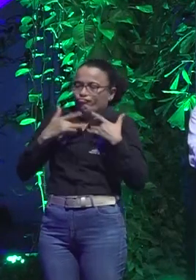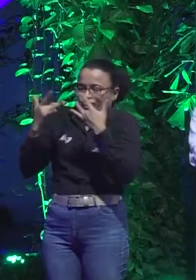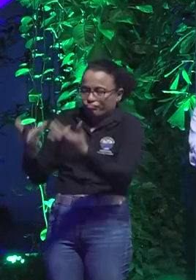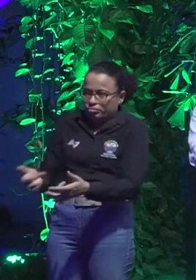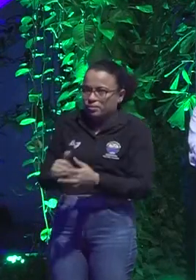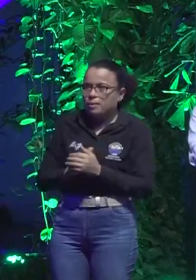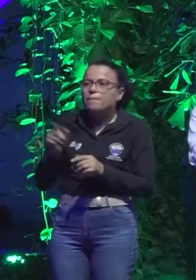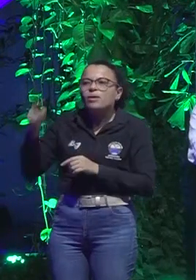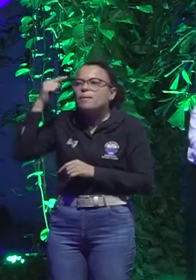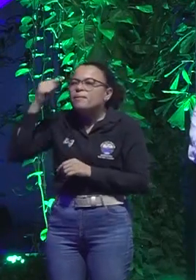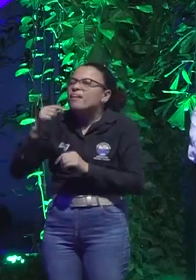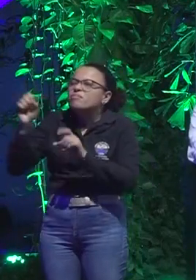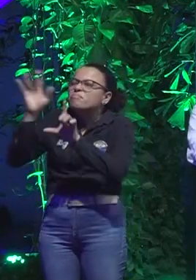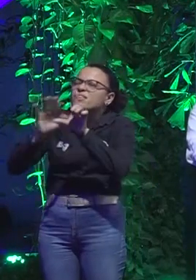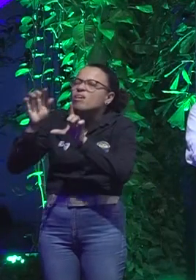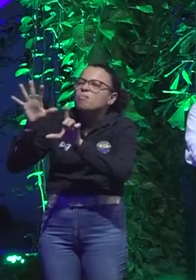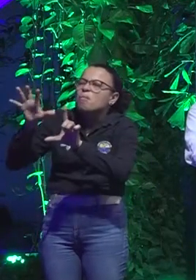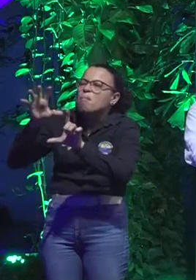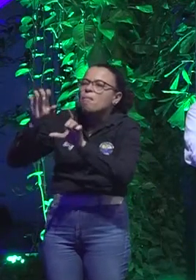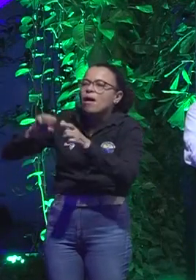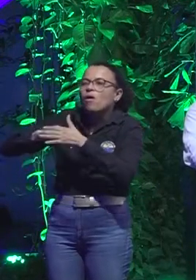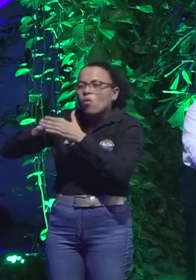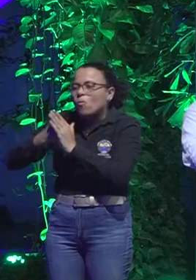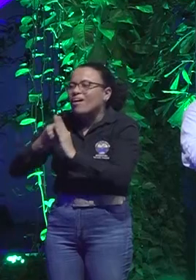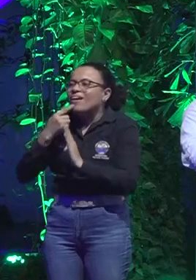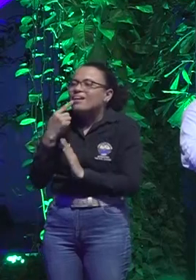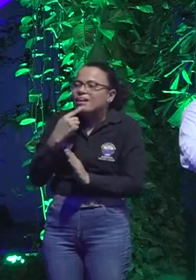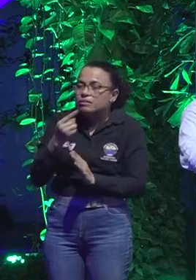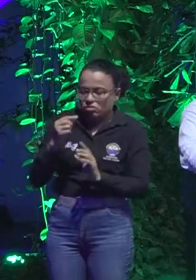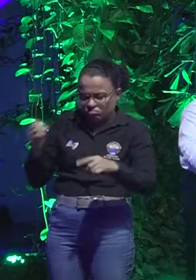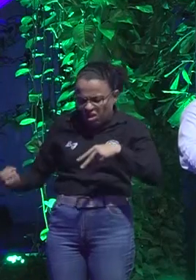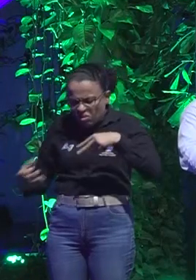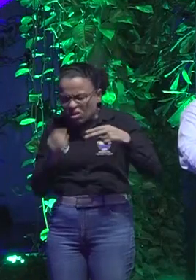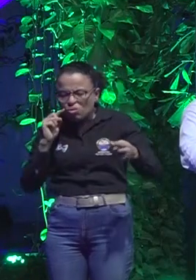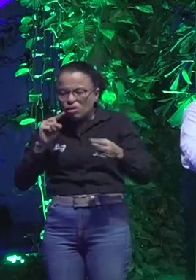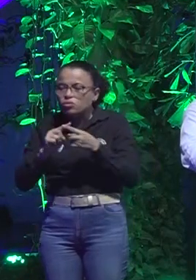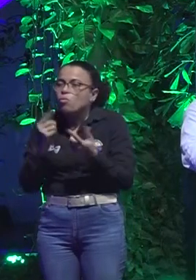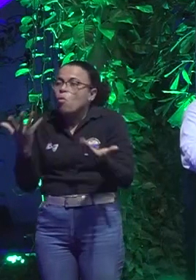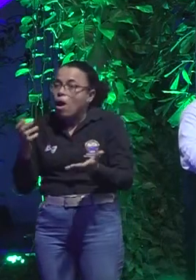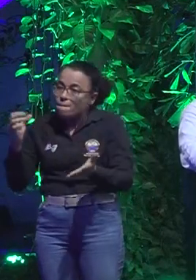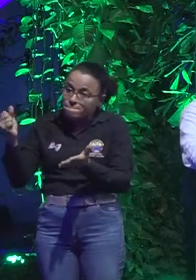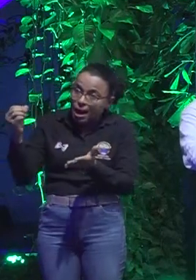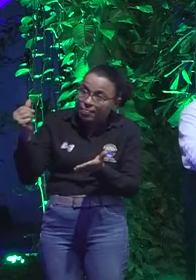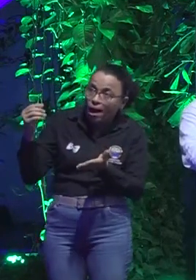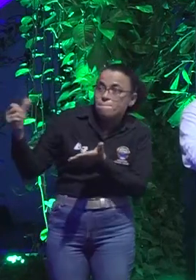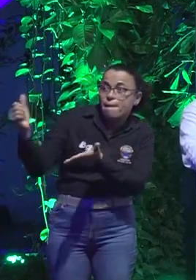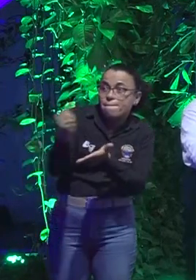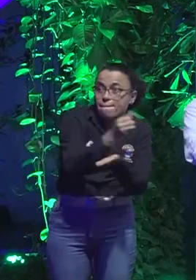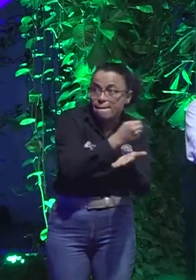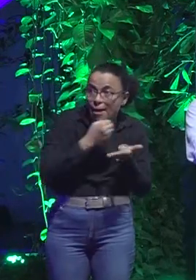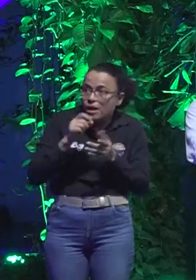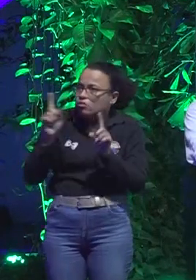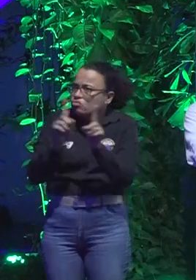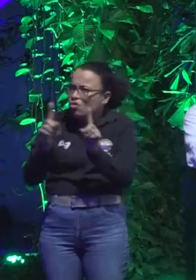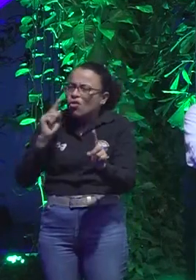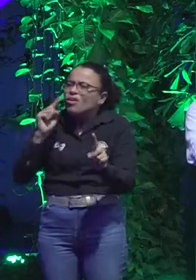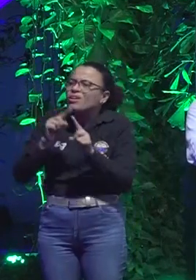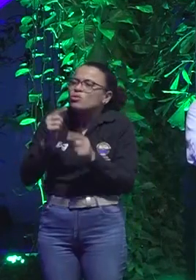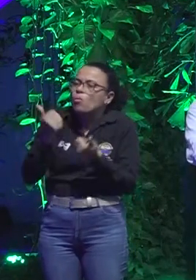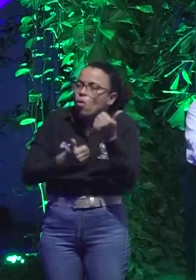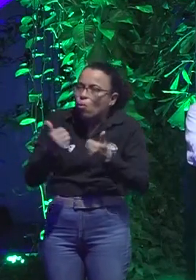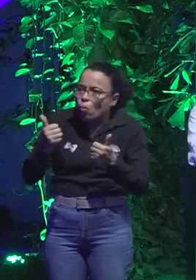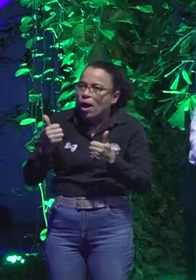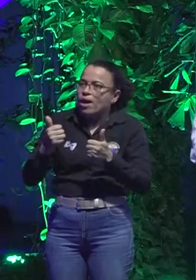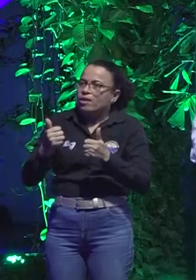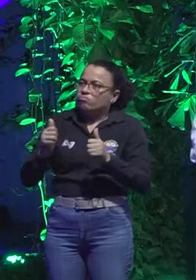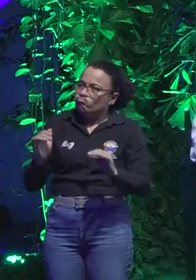para ganar dinero, no es para buscar un título, es para cambiarle la vida a la gente, para hacerla crecer, para que luego, desde el ejercicio de una